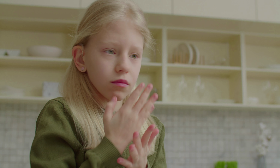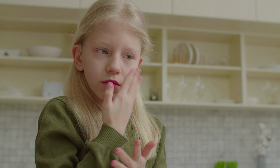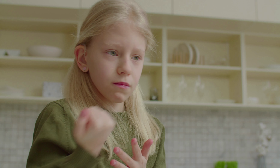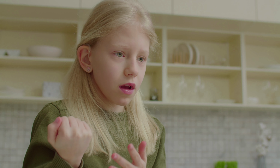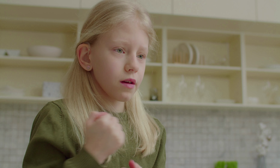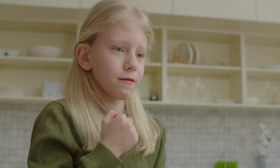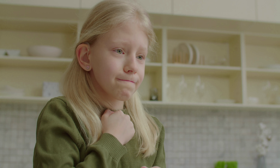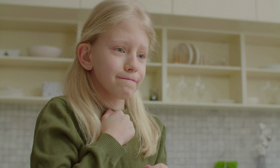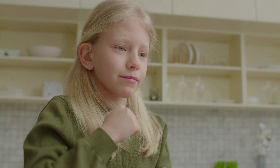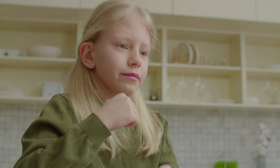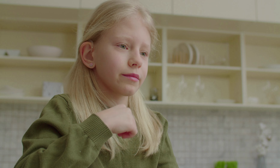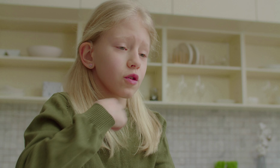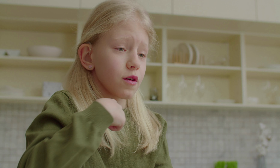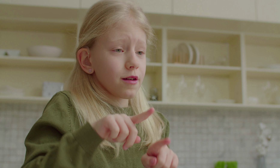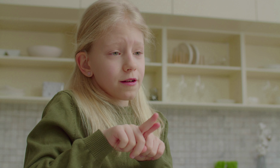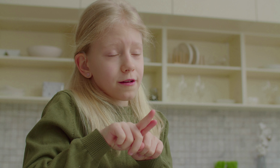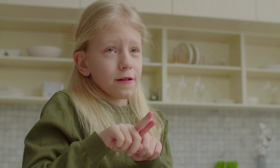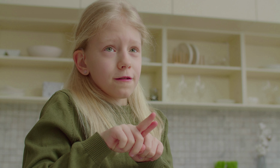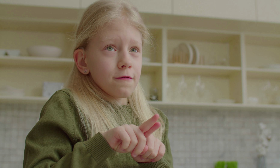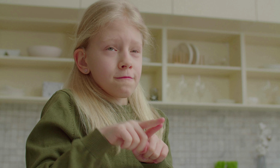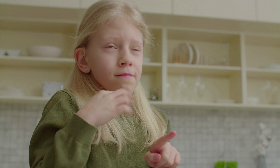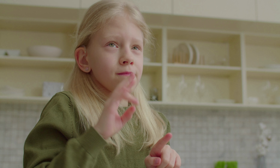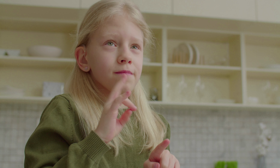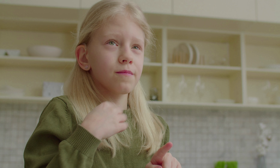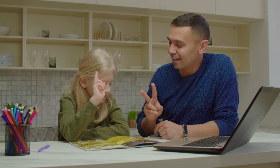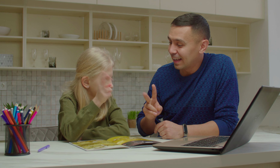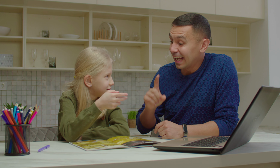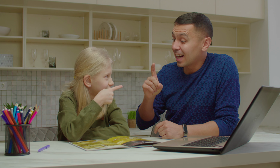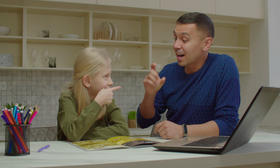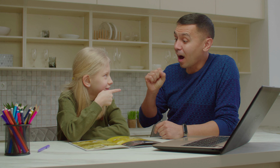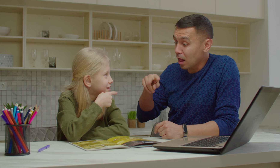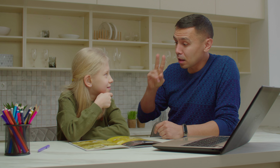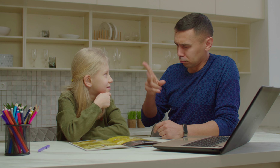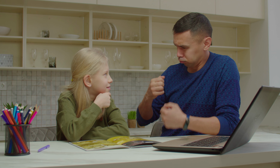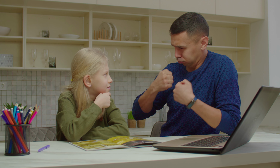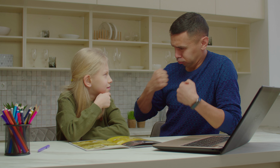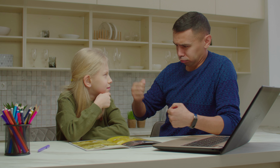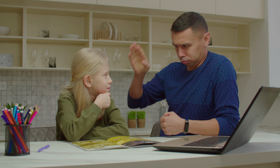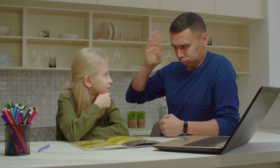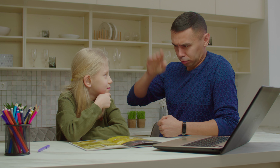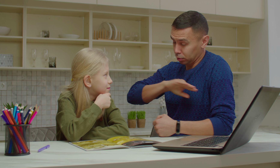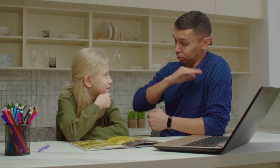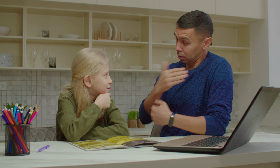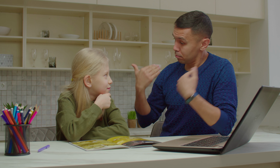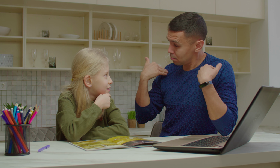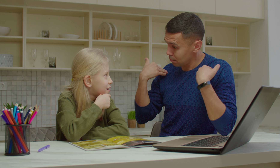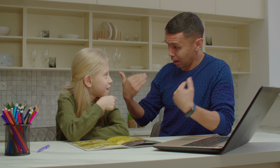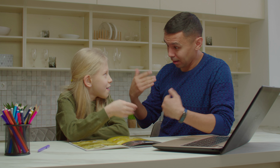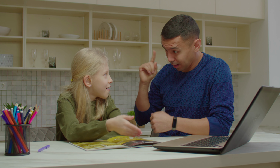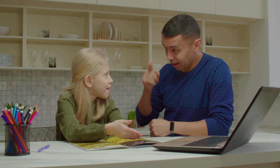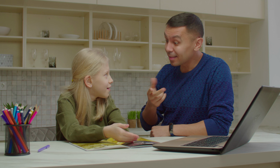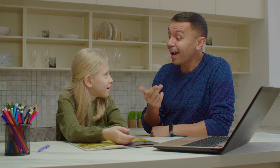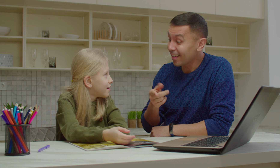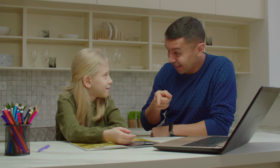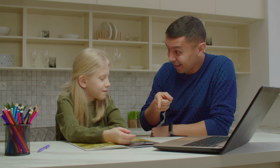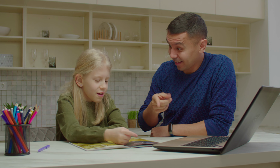Rapidement, ses élèves développent entre eux une véritable langue, plus riche, plus structurée. C'est la naissance de ce qu'on